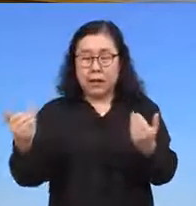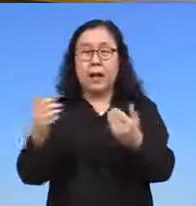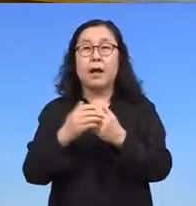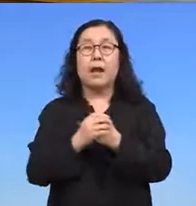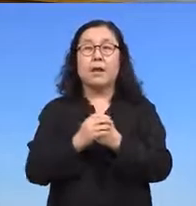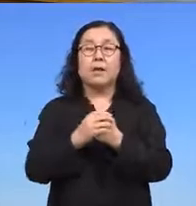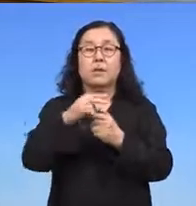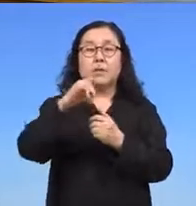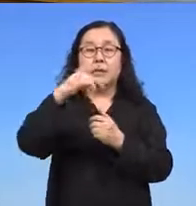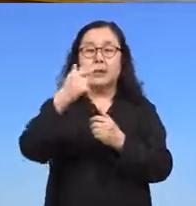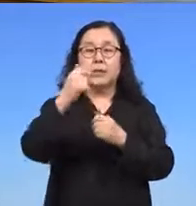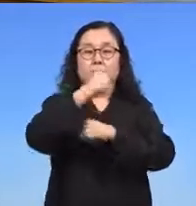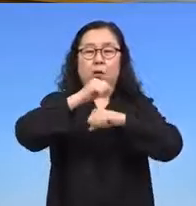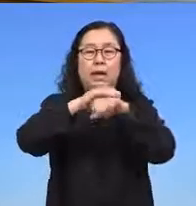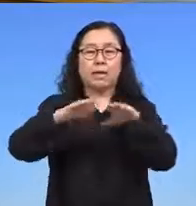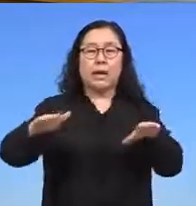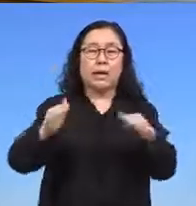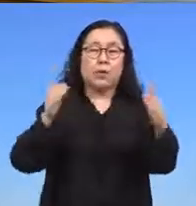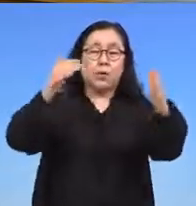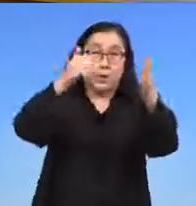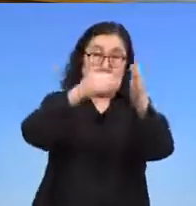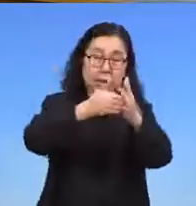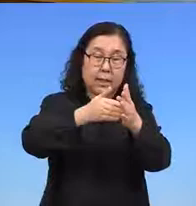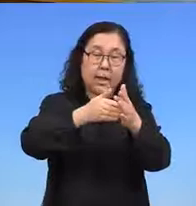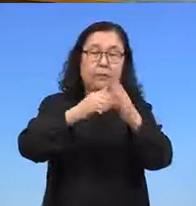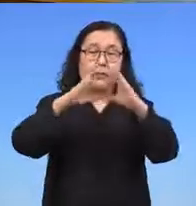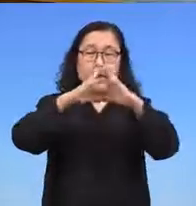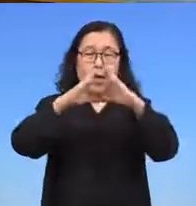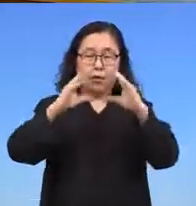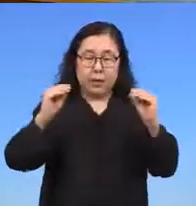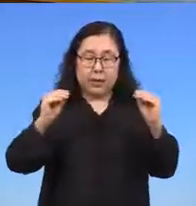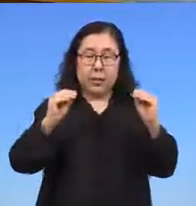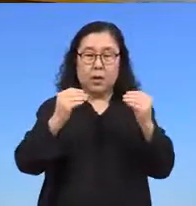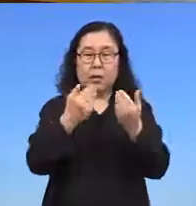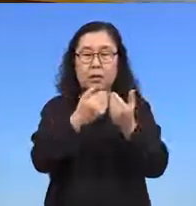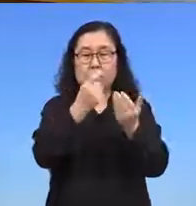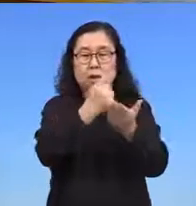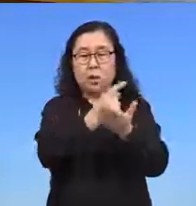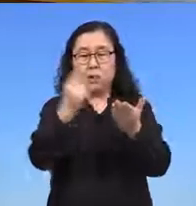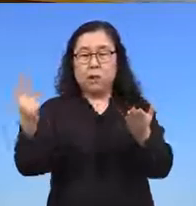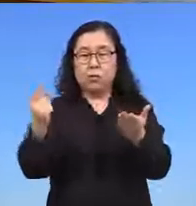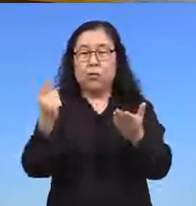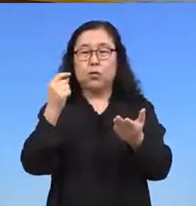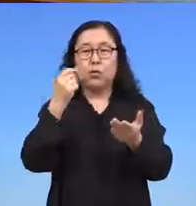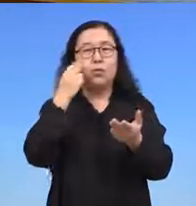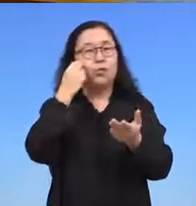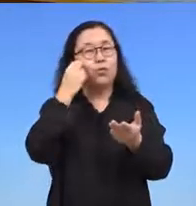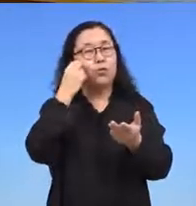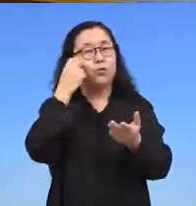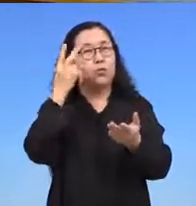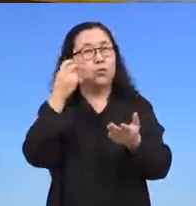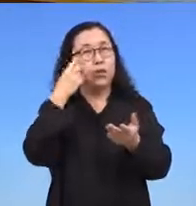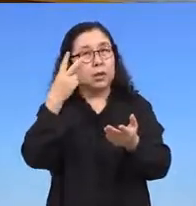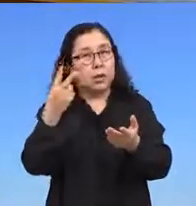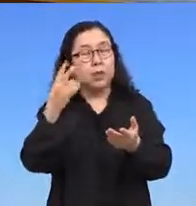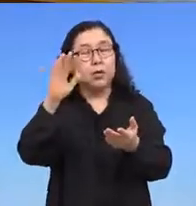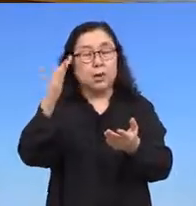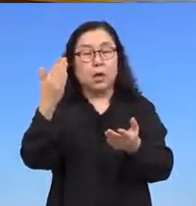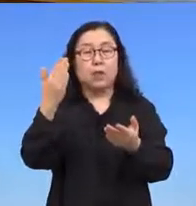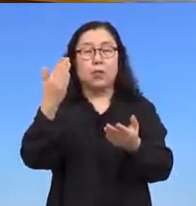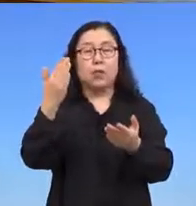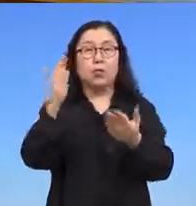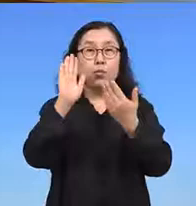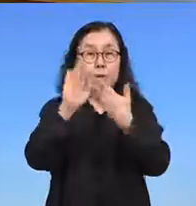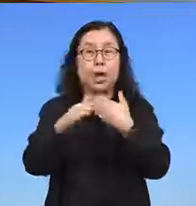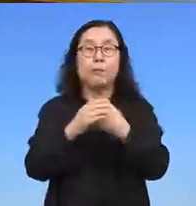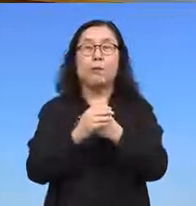엘림과 시내산 사이에 있는 신 광야에 이르니 애굽에서 나온 후 둘째 달 15일이라 이스라엘 자손 온